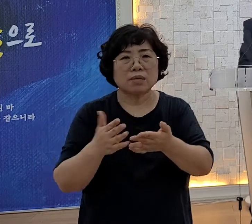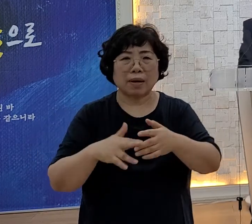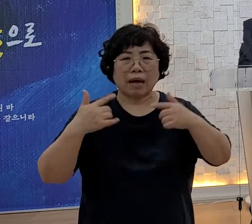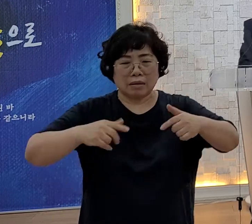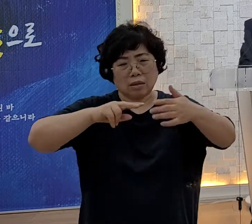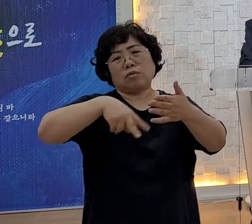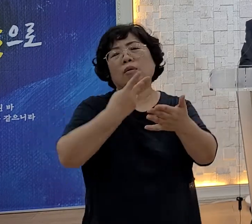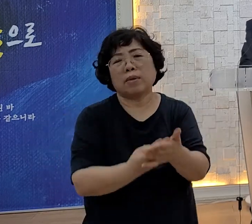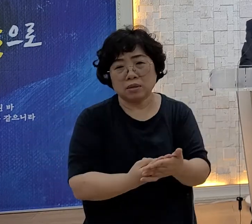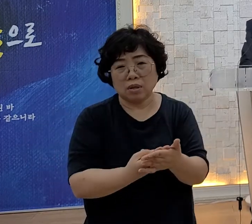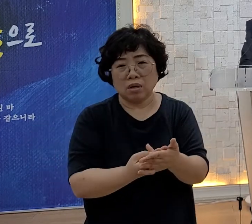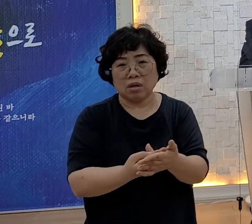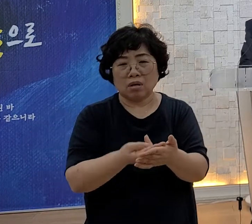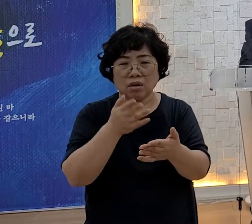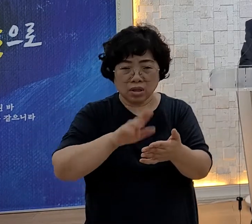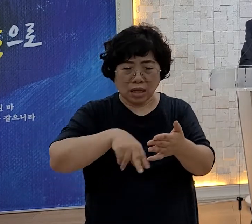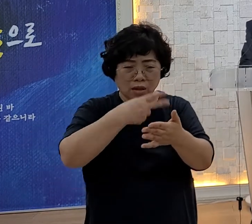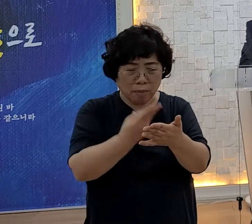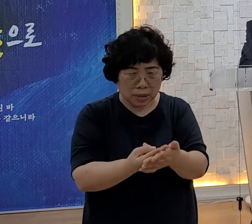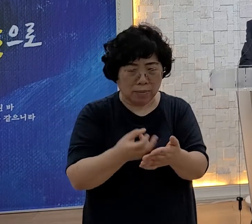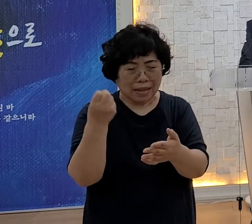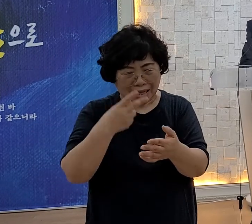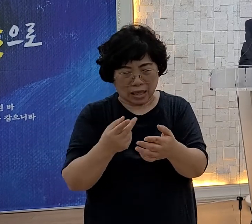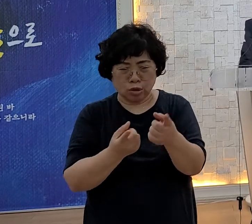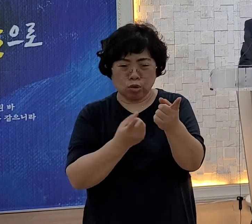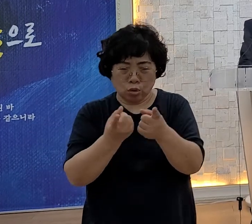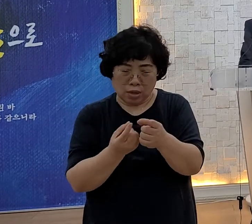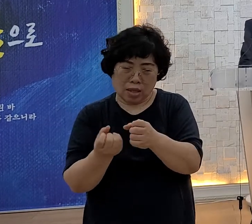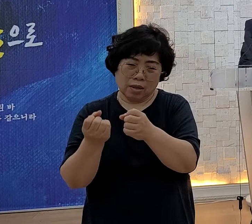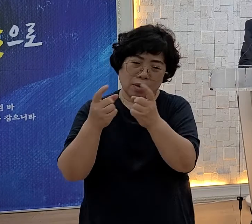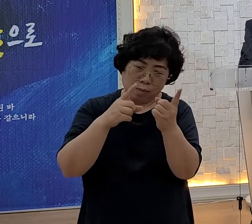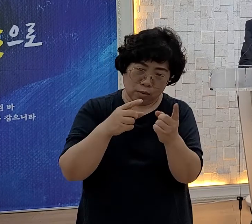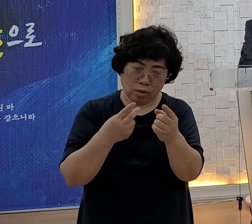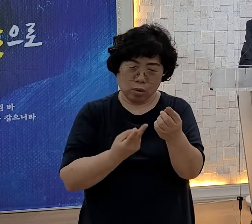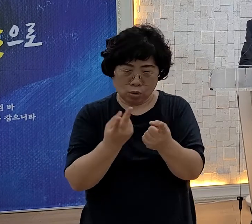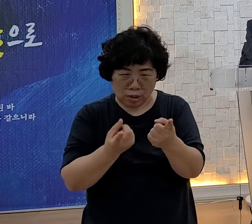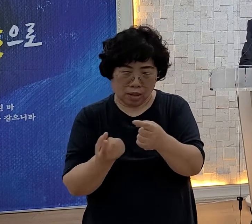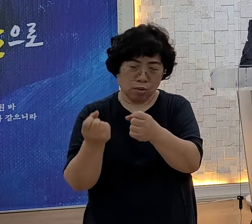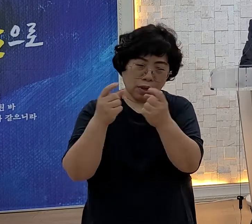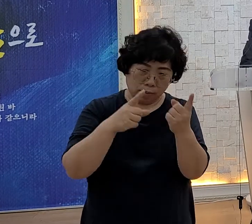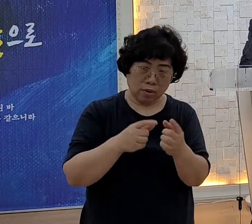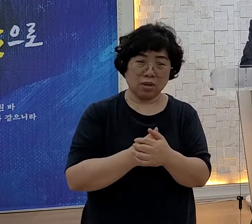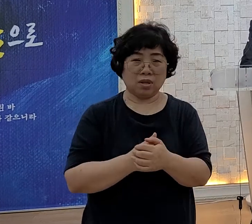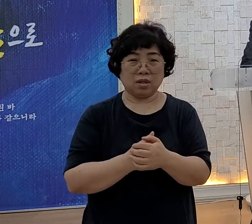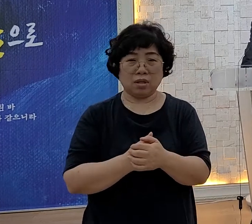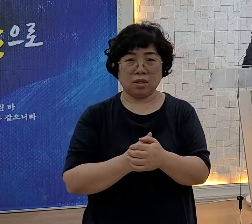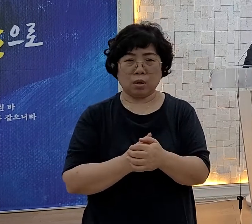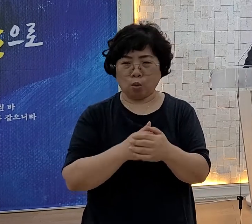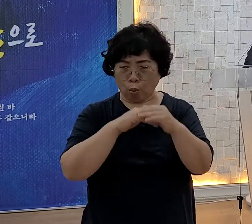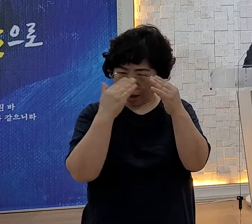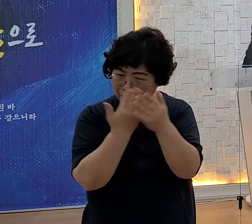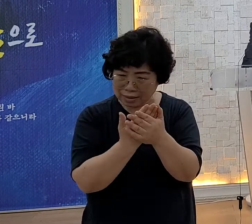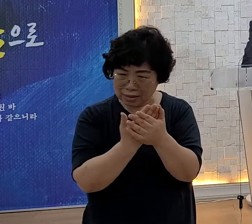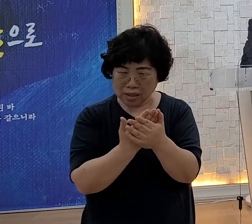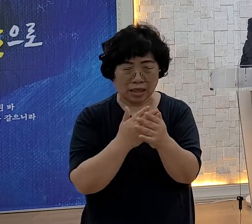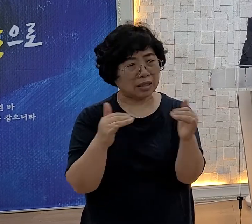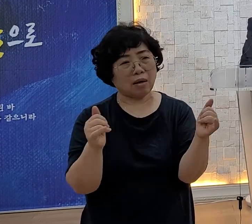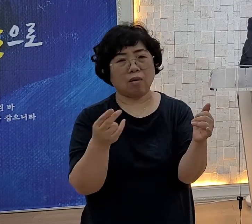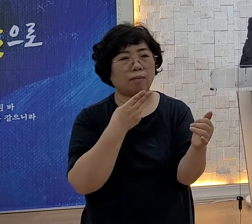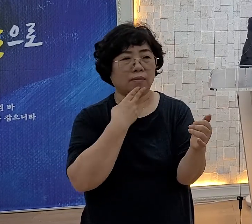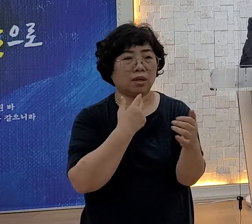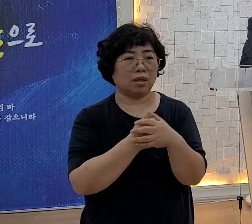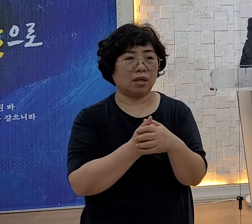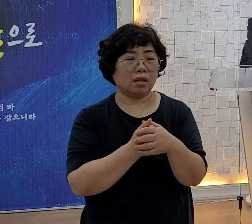출발. 그러면서 이제 조금 나아지고 완전한 게 아니고 참 이게 언제